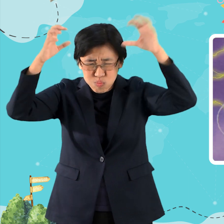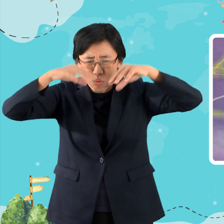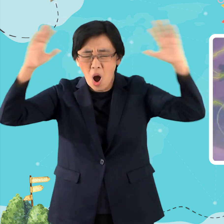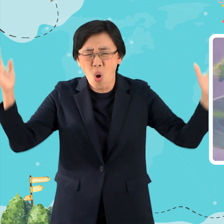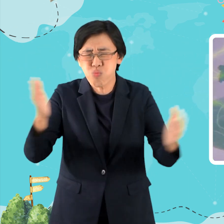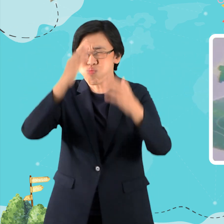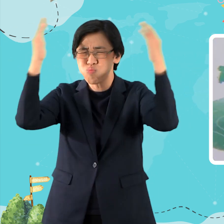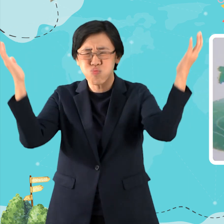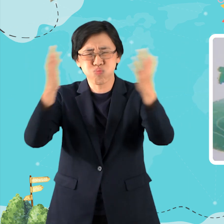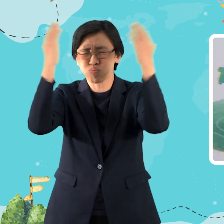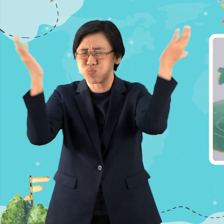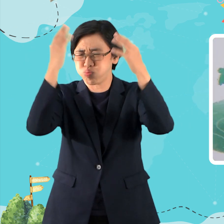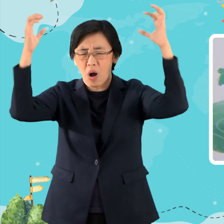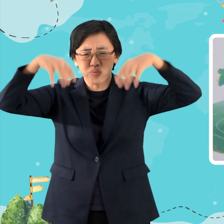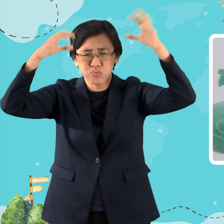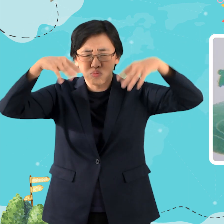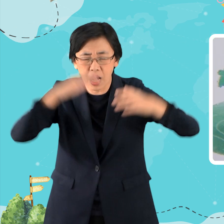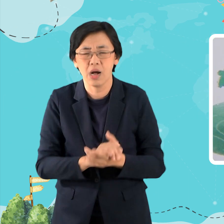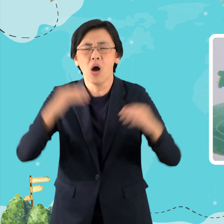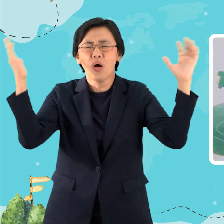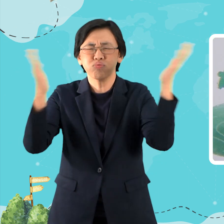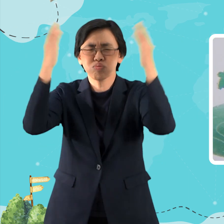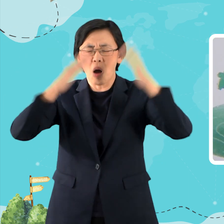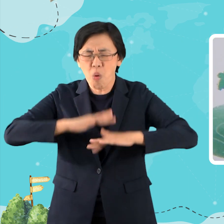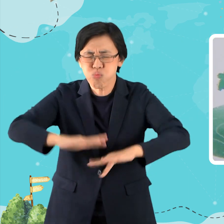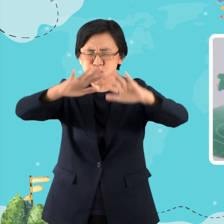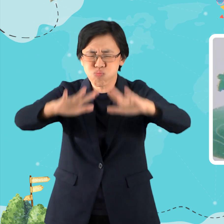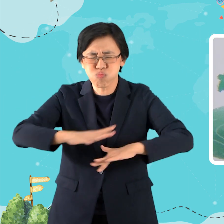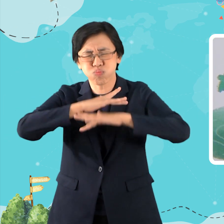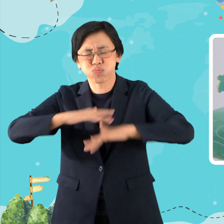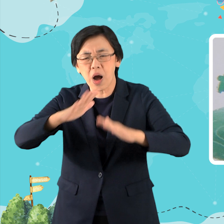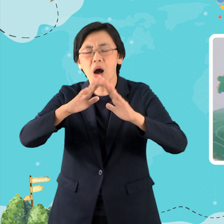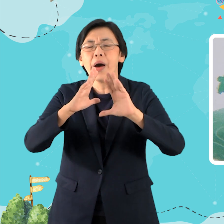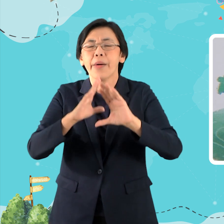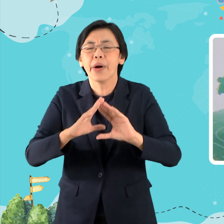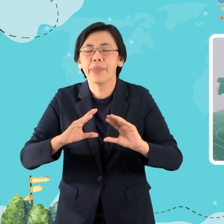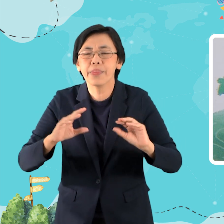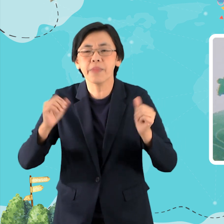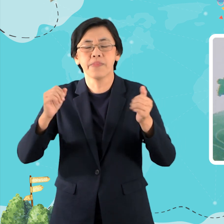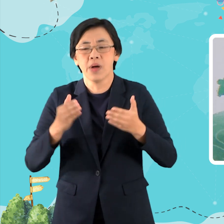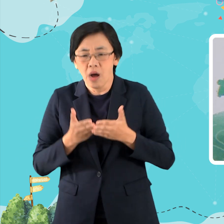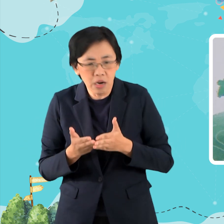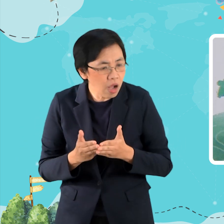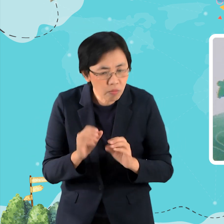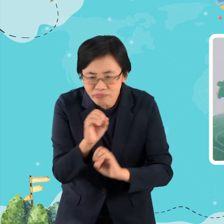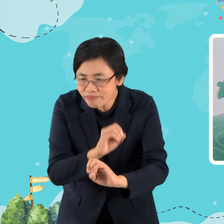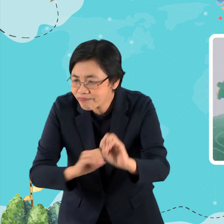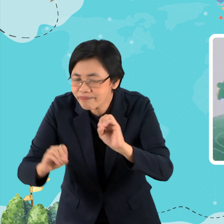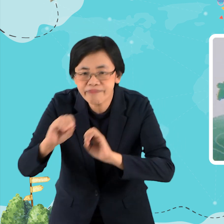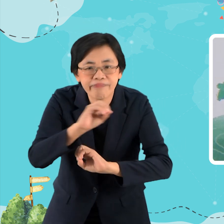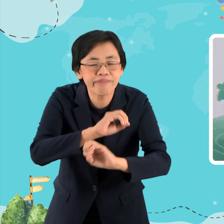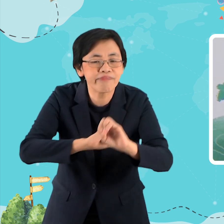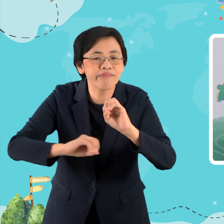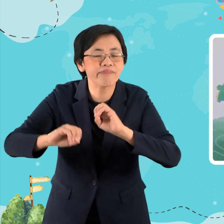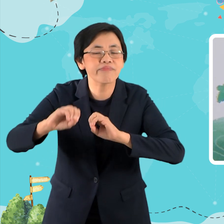าเมื่อพายุสงบเรือสินค้าของมานิสก็หายไปแล้วปรากฏหิน